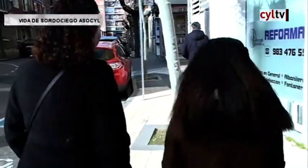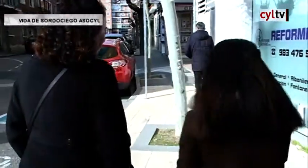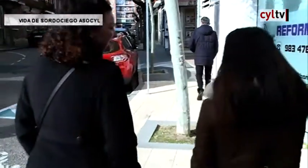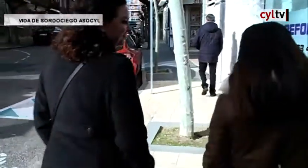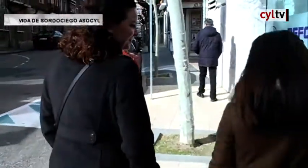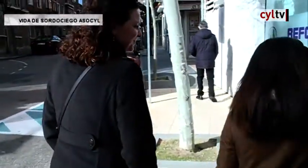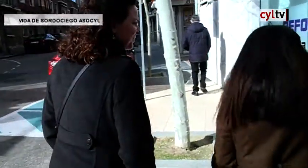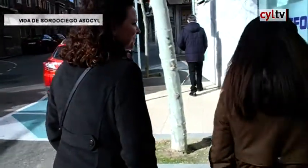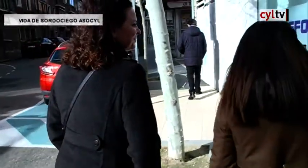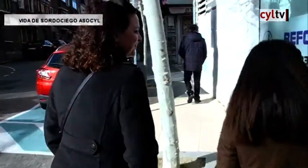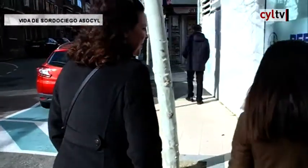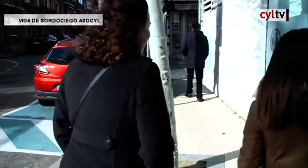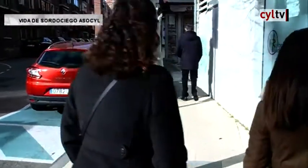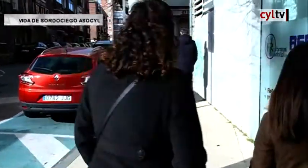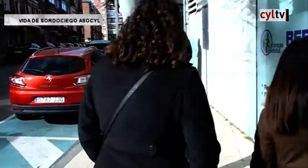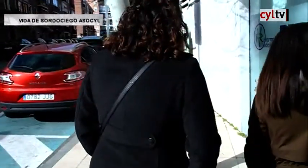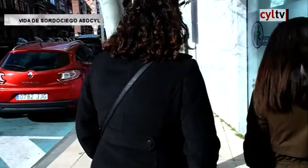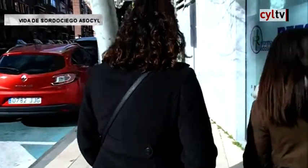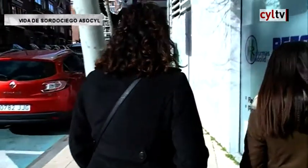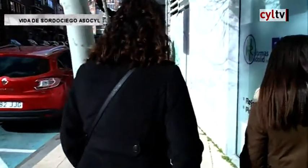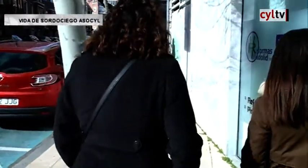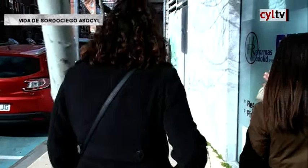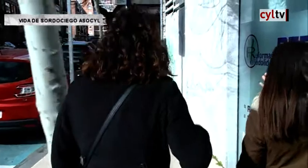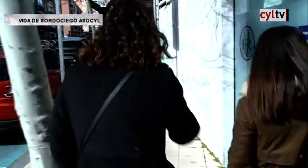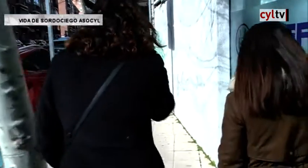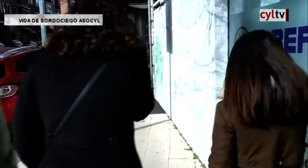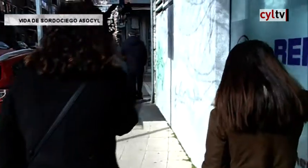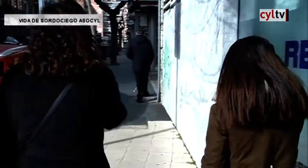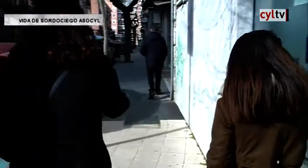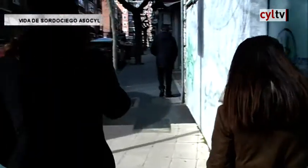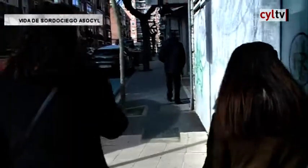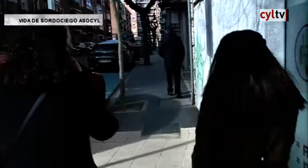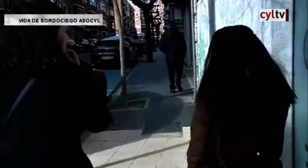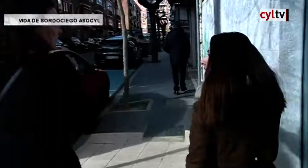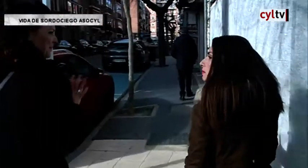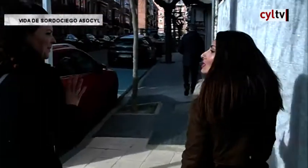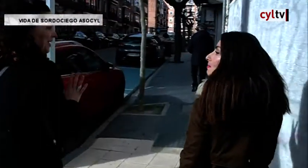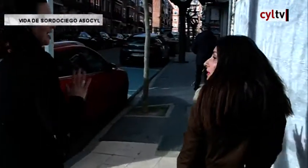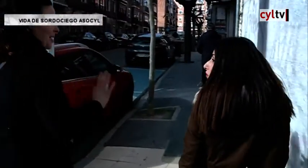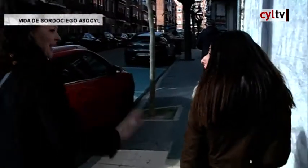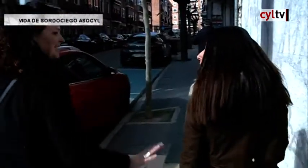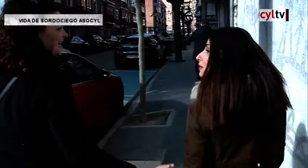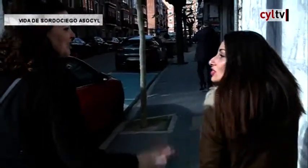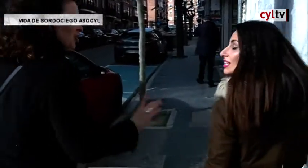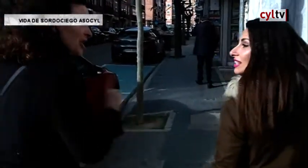este caso, ¿qué tenemos que hacer? Cuando vemos a una persona como Claudio que está andando, nos acercamos, le preguntamos. En este caso no haría